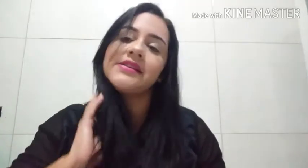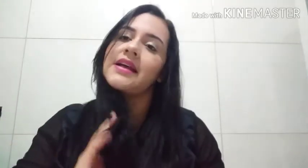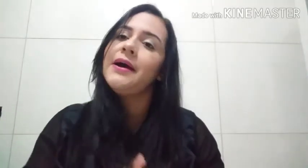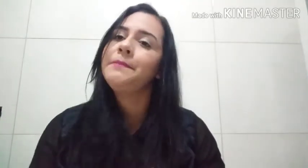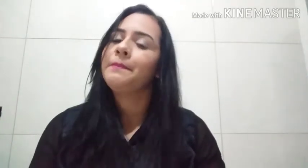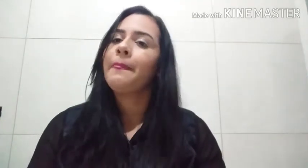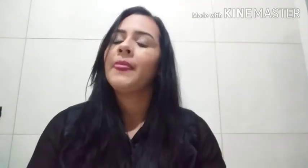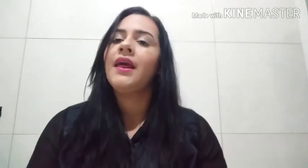estar.